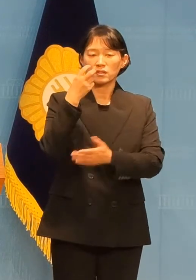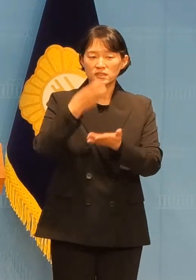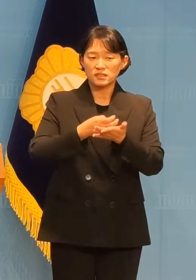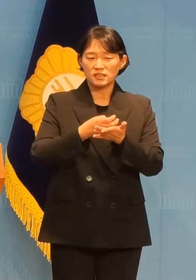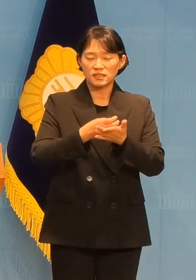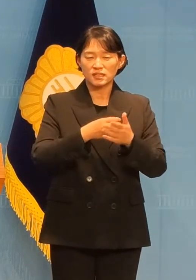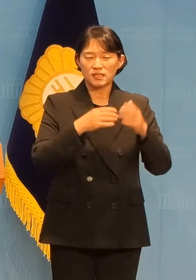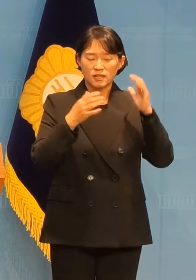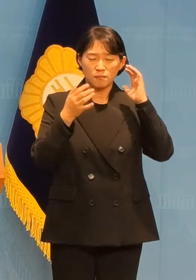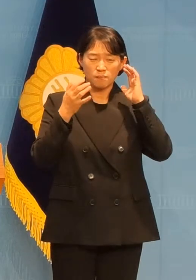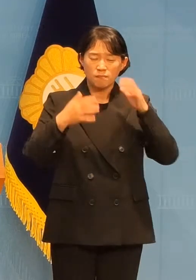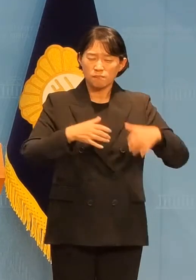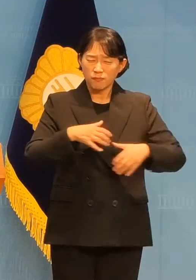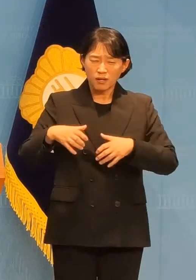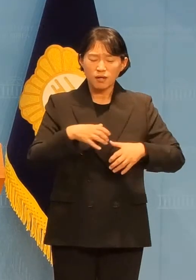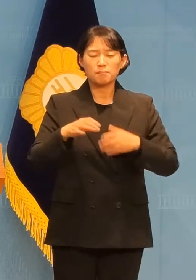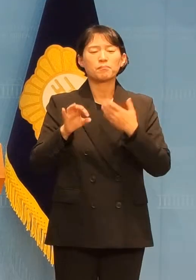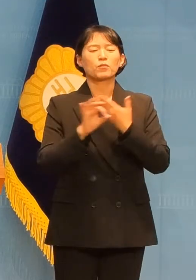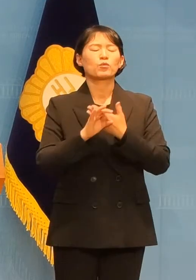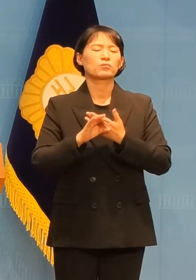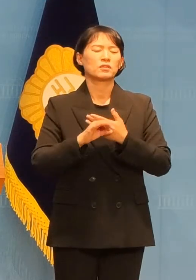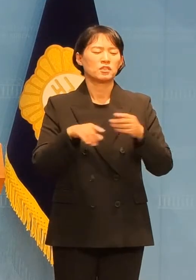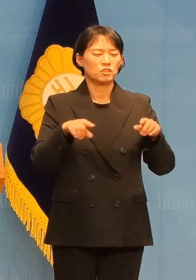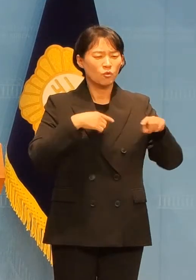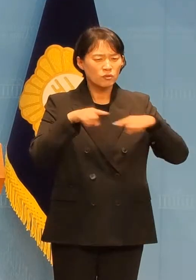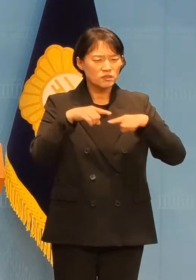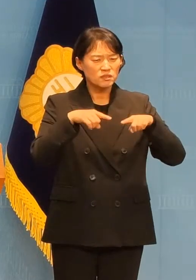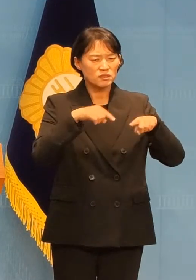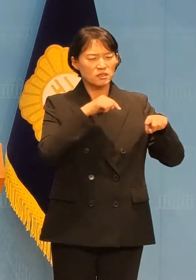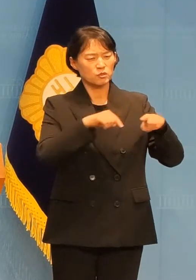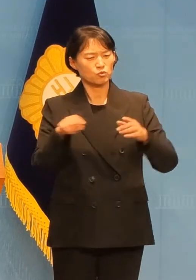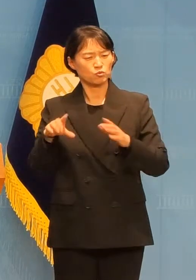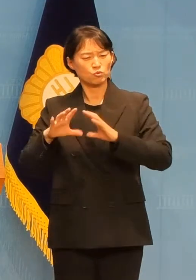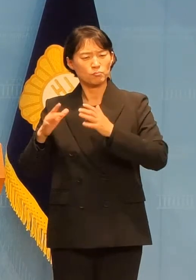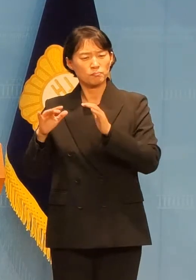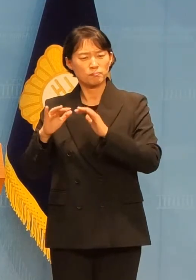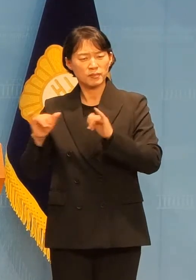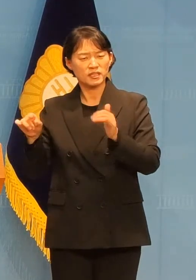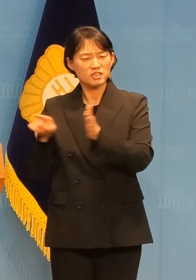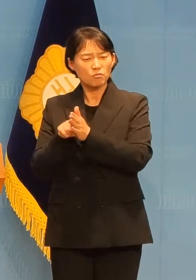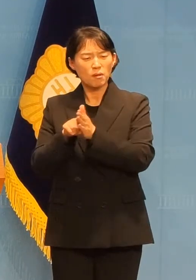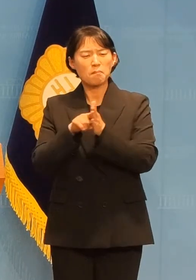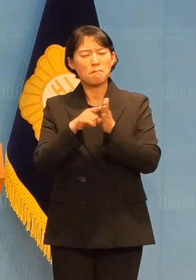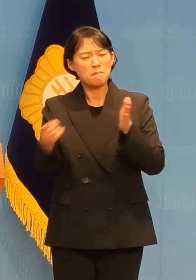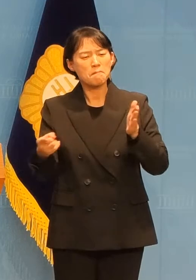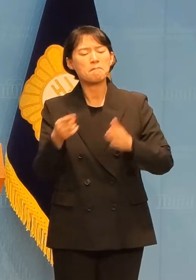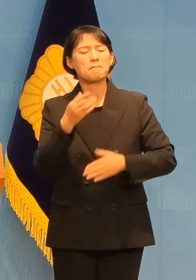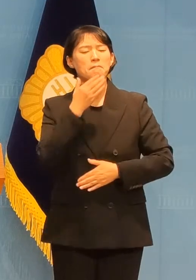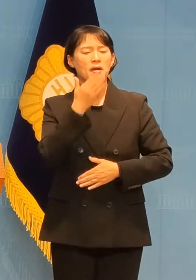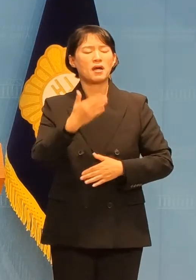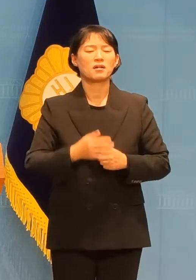경우 정치에 대한 국민의 신뢰 역시 훼손될 수밖에 없습니다.